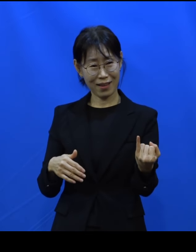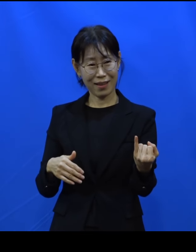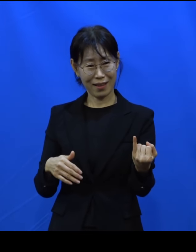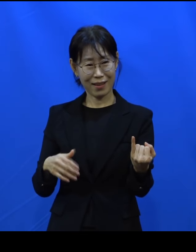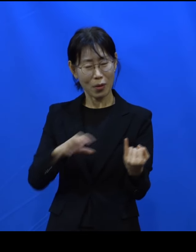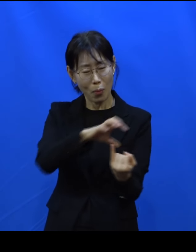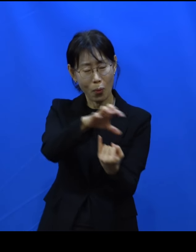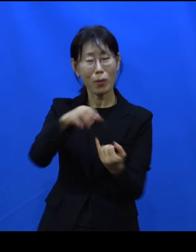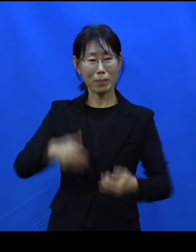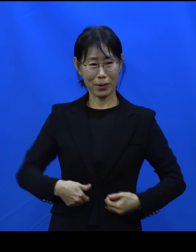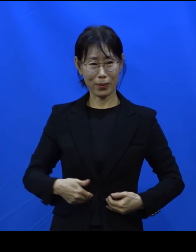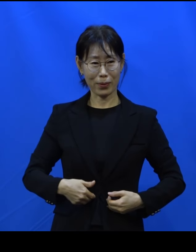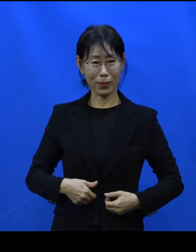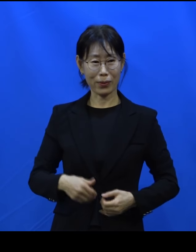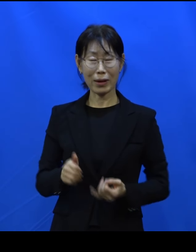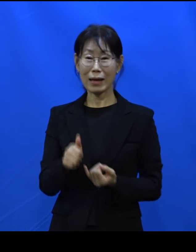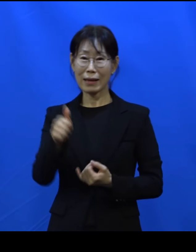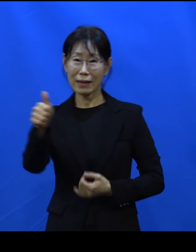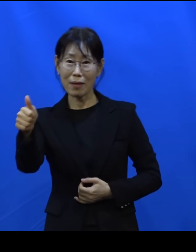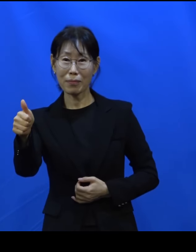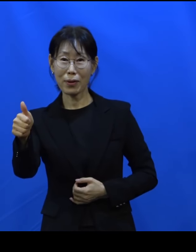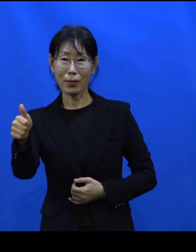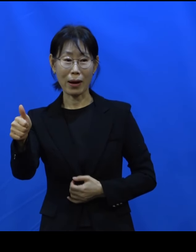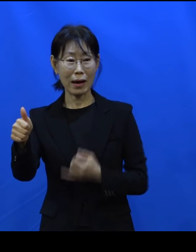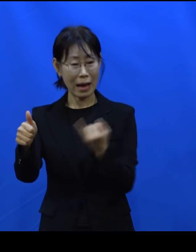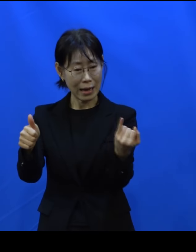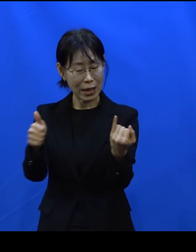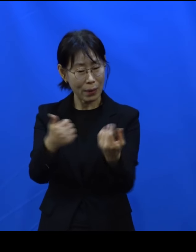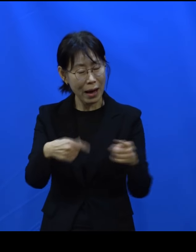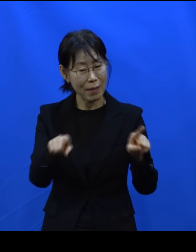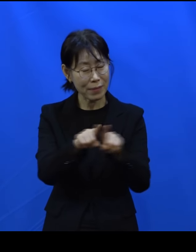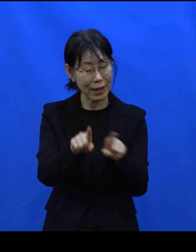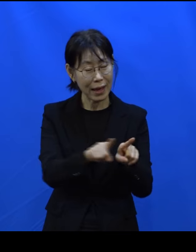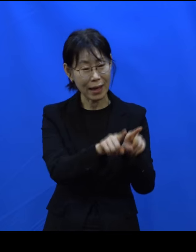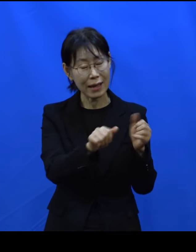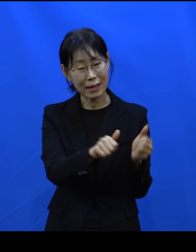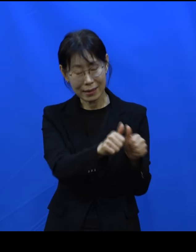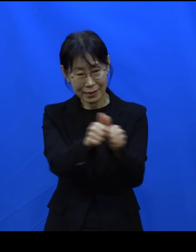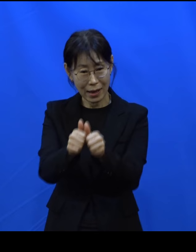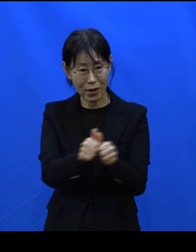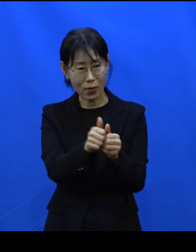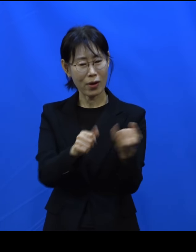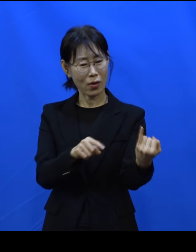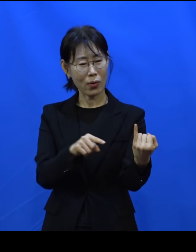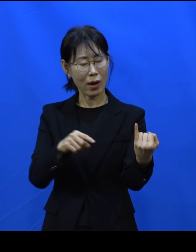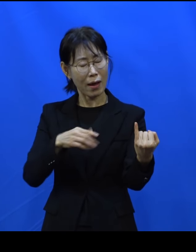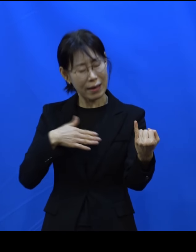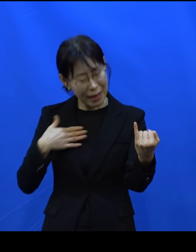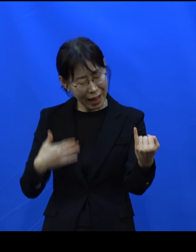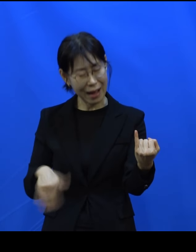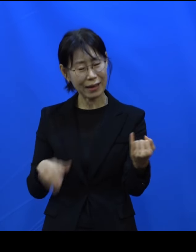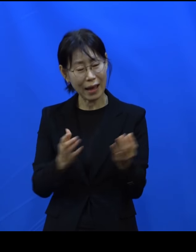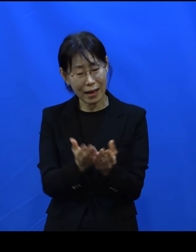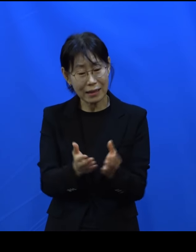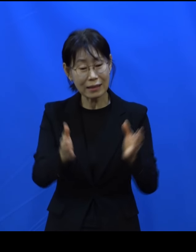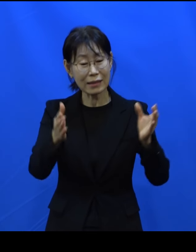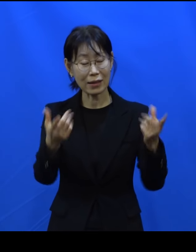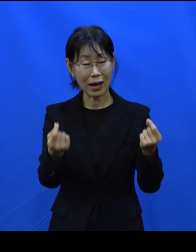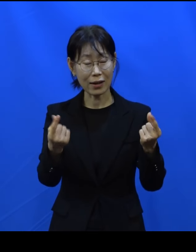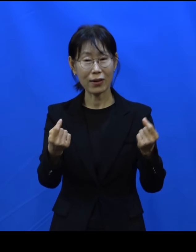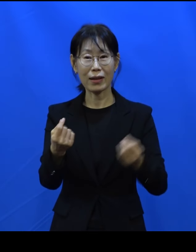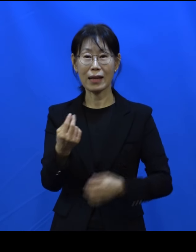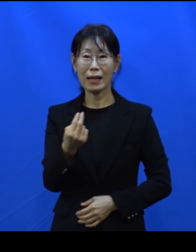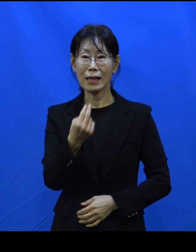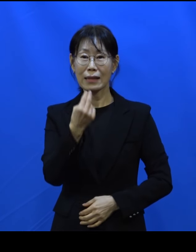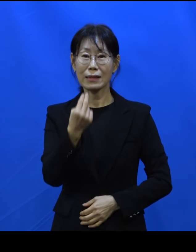베드로전서 3장 7절에 남편들의 이와 같이 지식을 따라 너희 아내와 동거하고 그를 더 연약한 그릇이요 또 생명의 은혜를